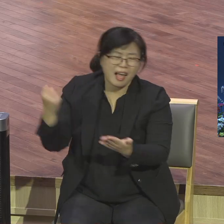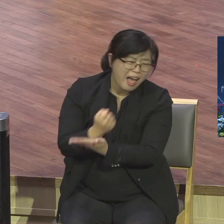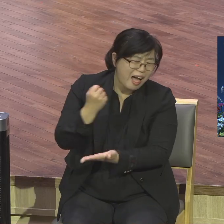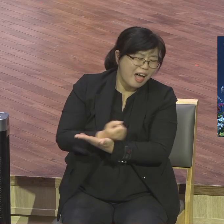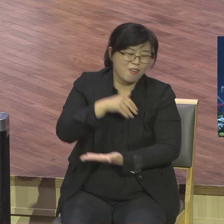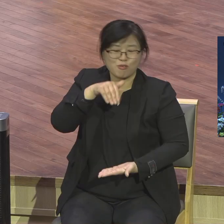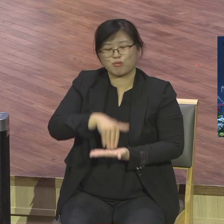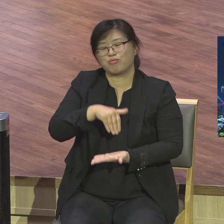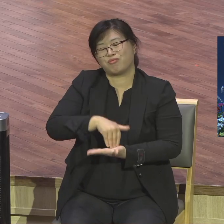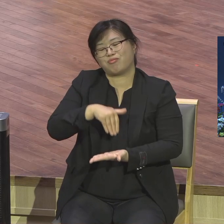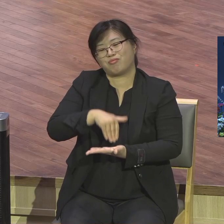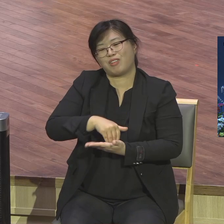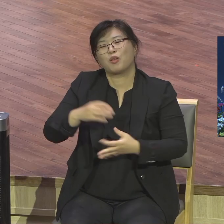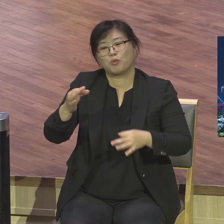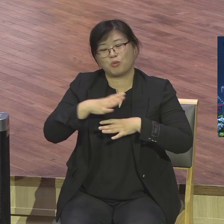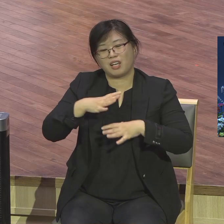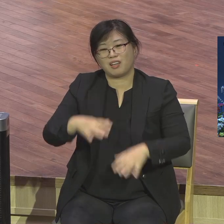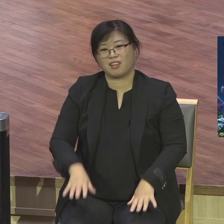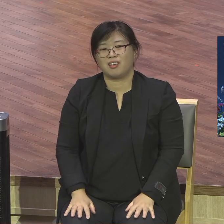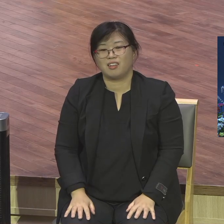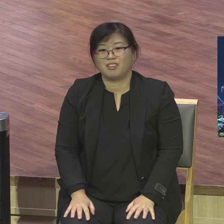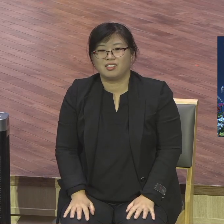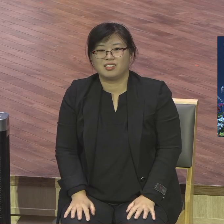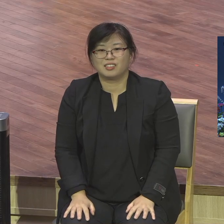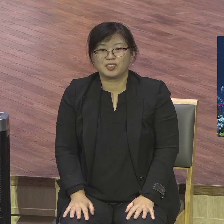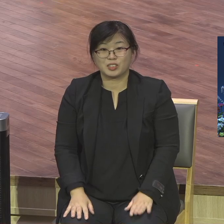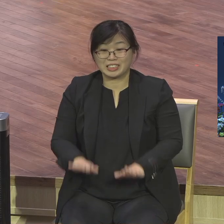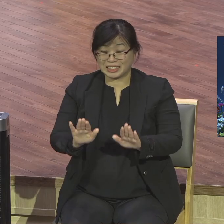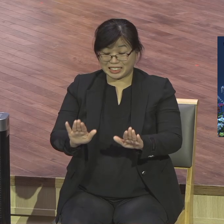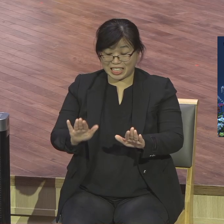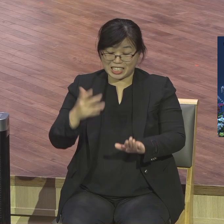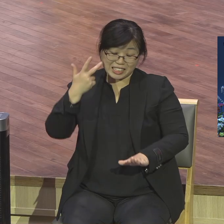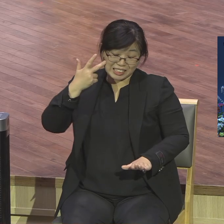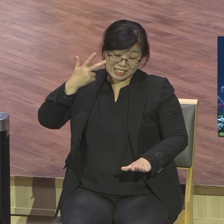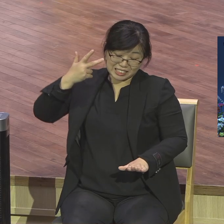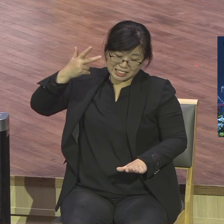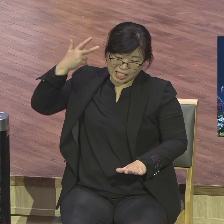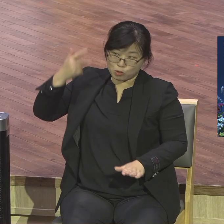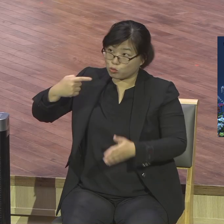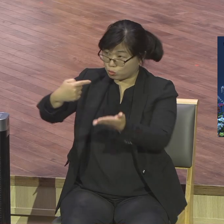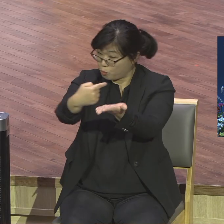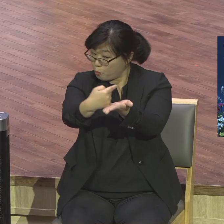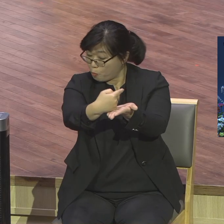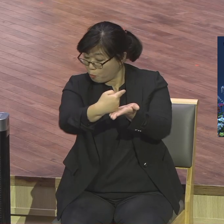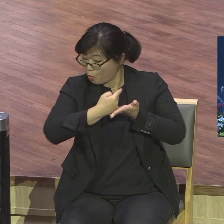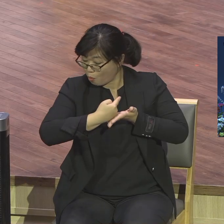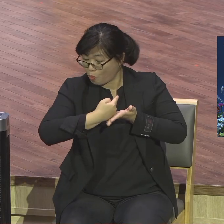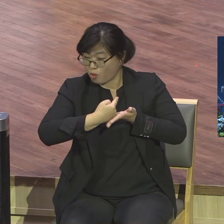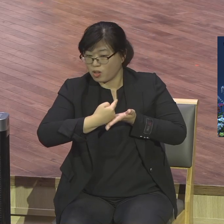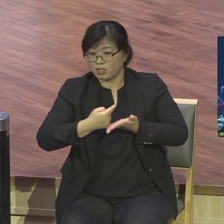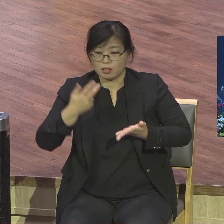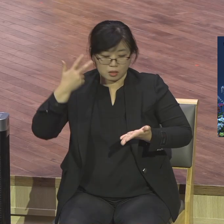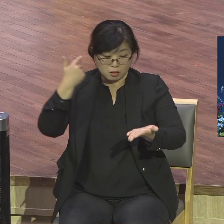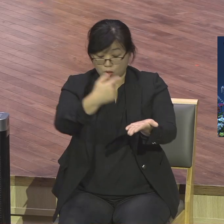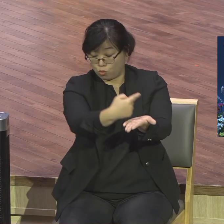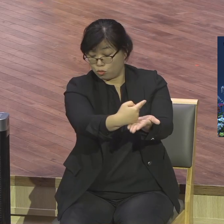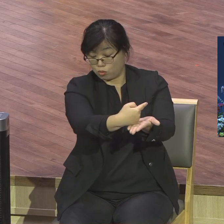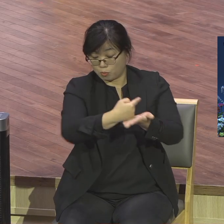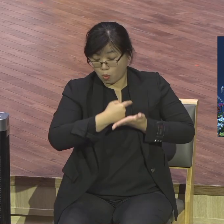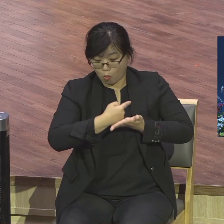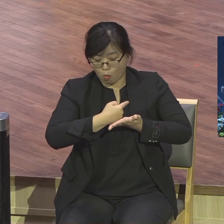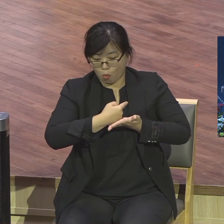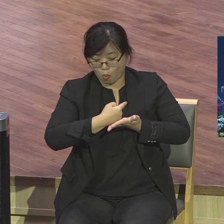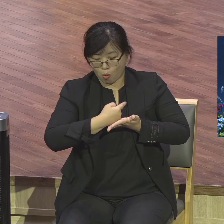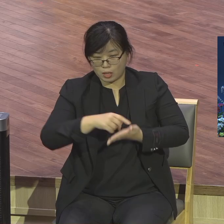보고합니다만 지난주 보고 장로 시무장로 말합니다 시무원 협동 무슨 원로의 다 빼고요